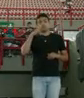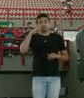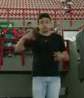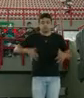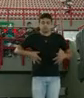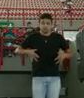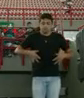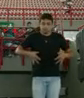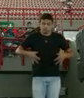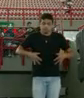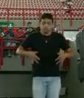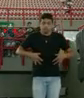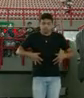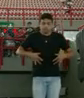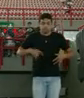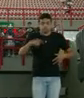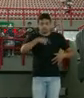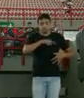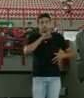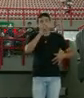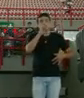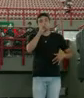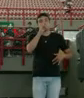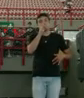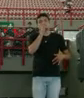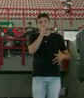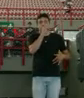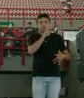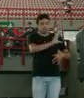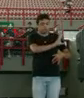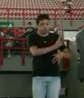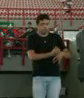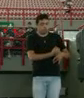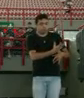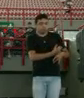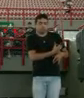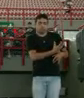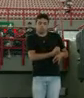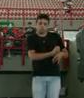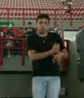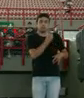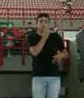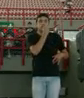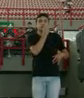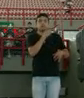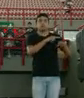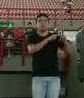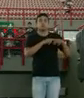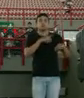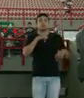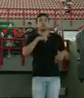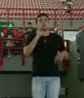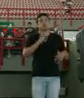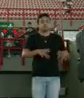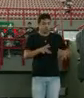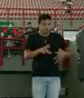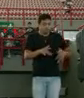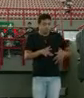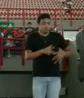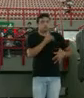rins e estimula a reabsorção de quê? De água. Por que que nós temos que reabsorver água nos